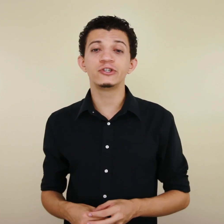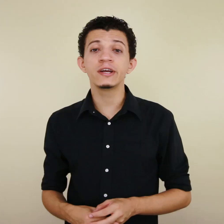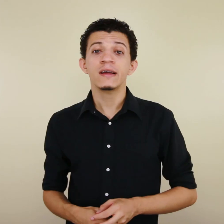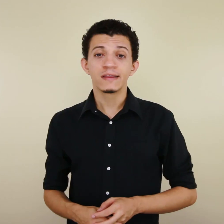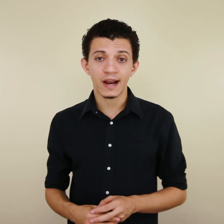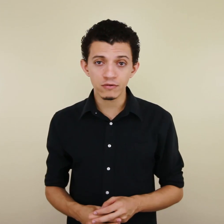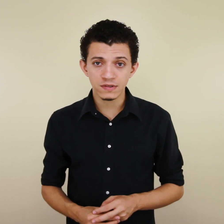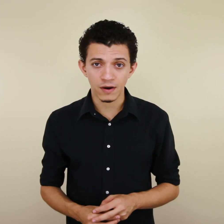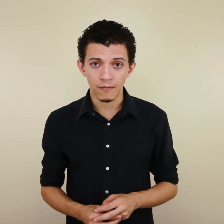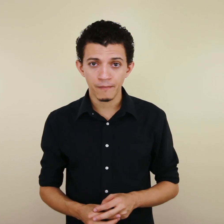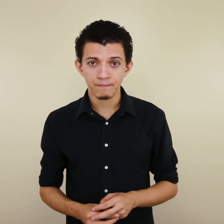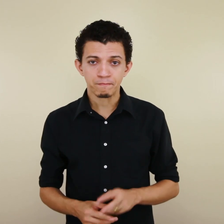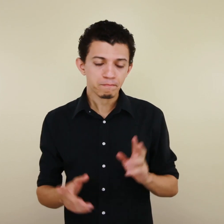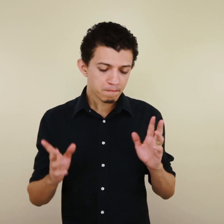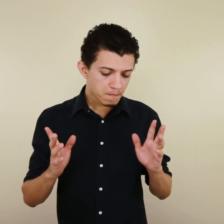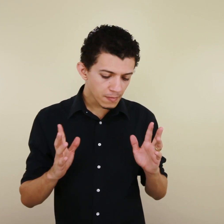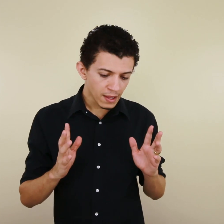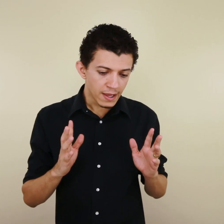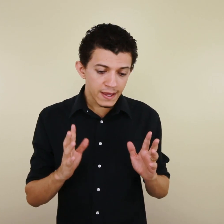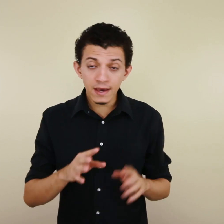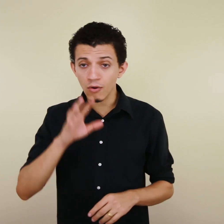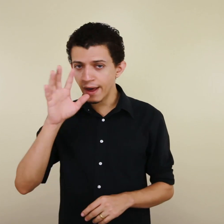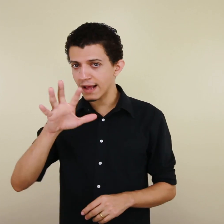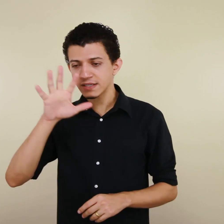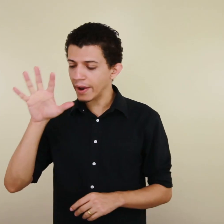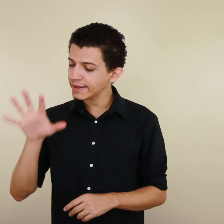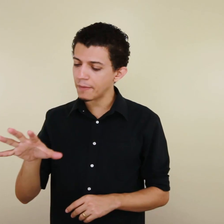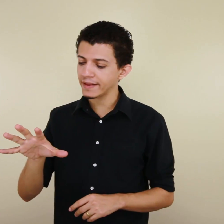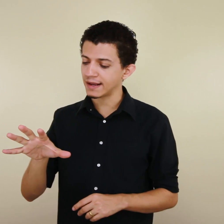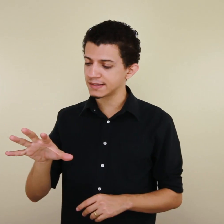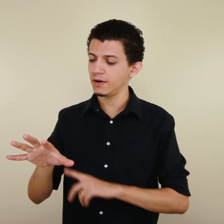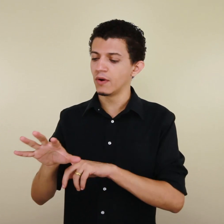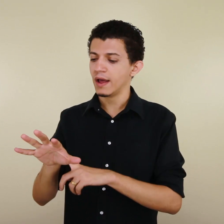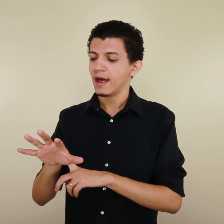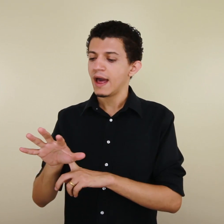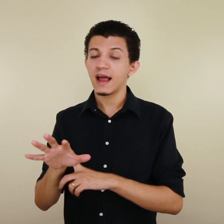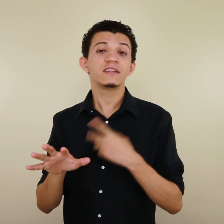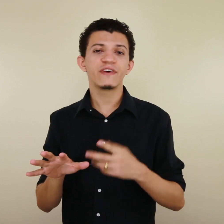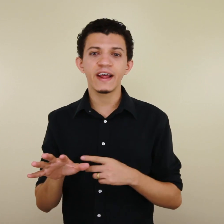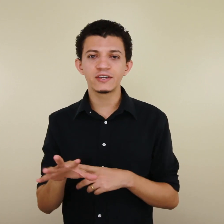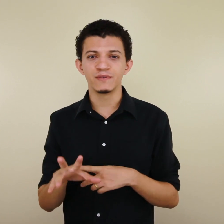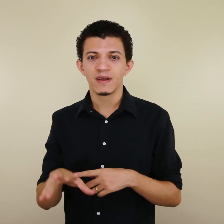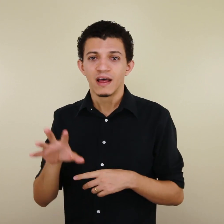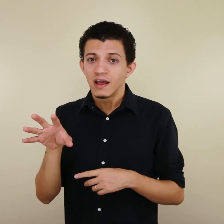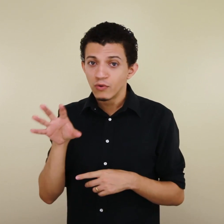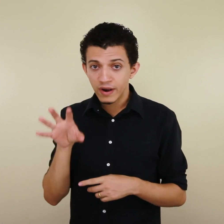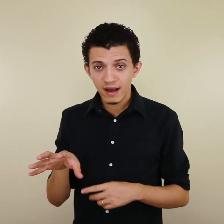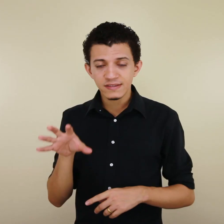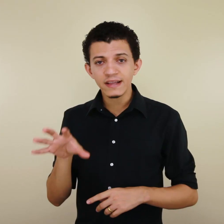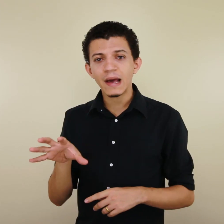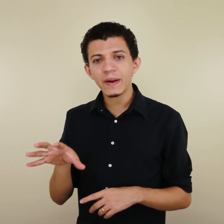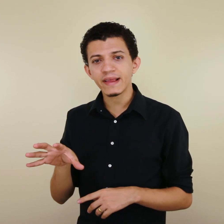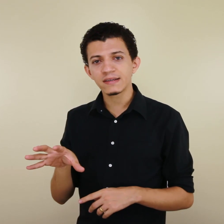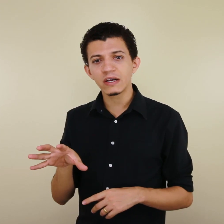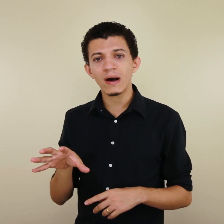de tradução. E com relação à interpretação, ela é diferente. No caso da interpretação, as